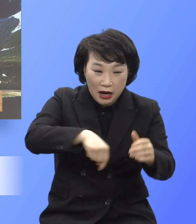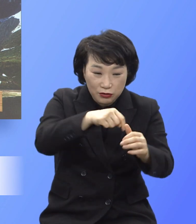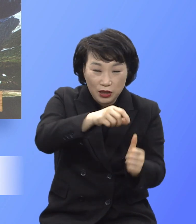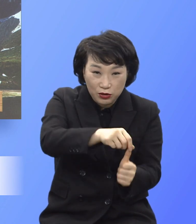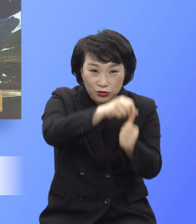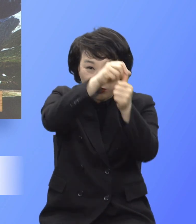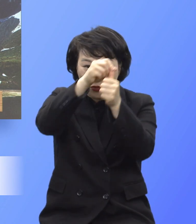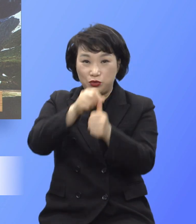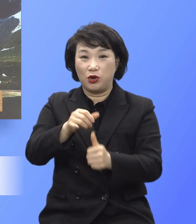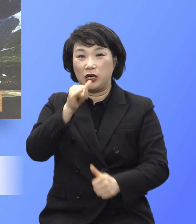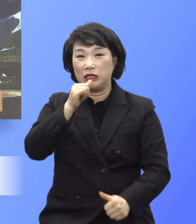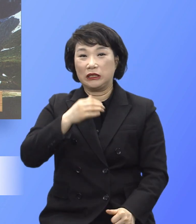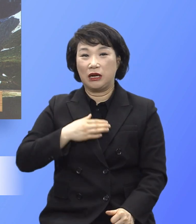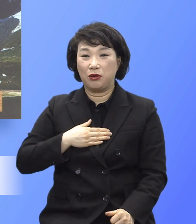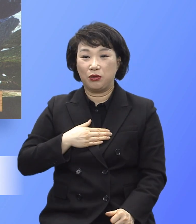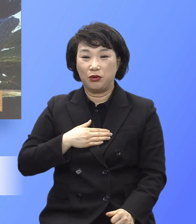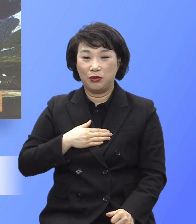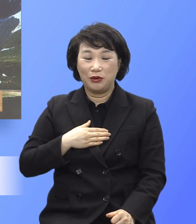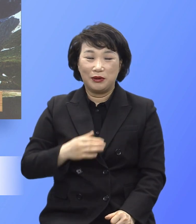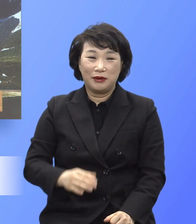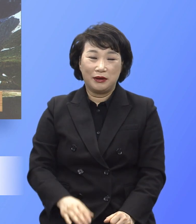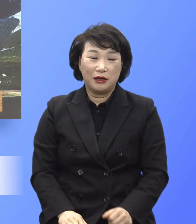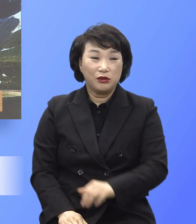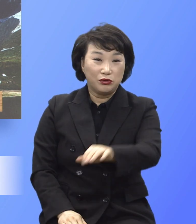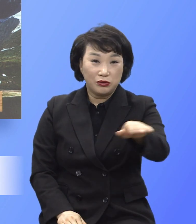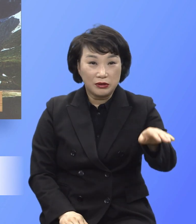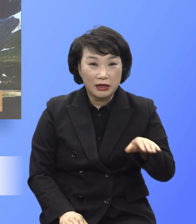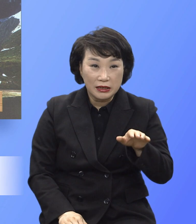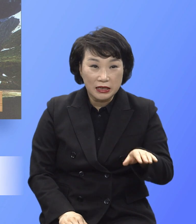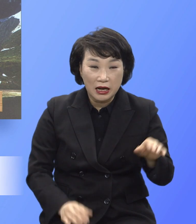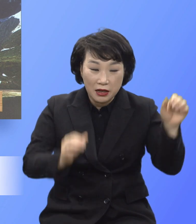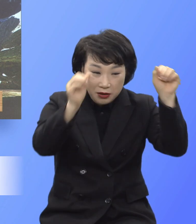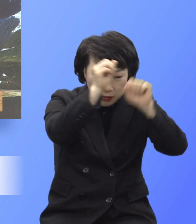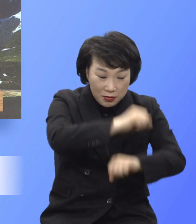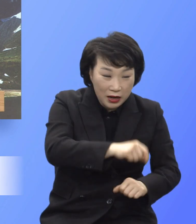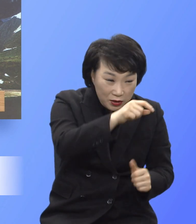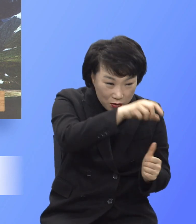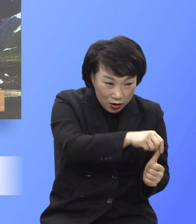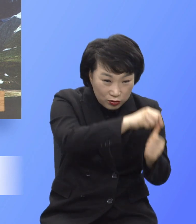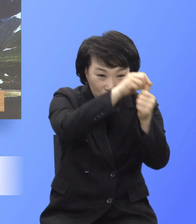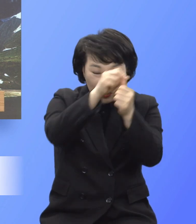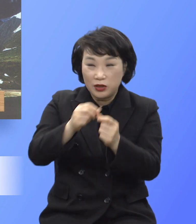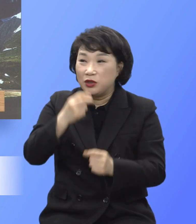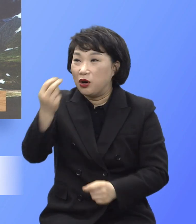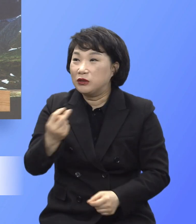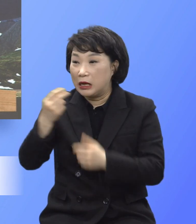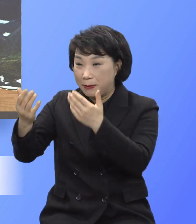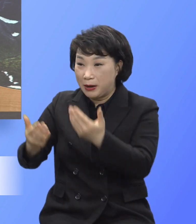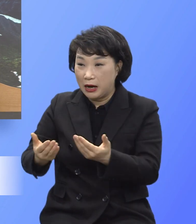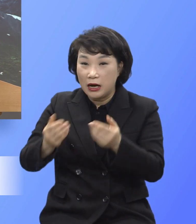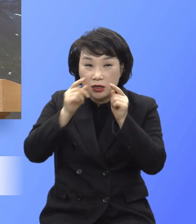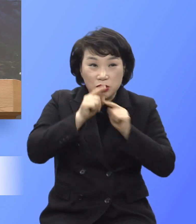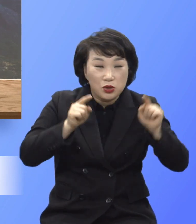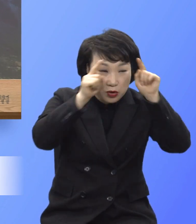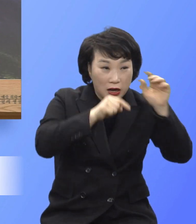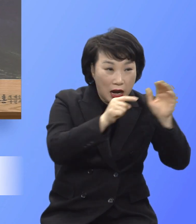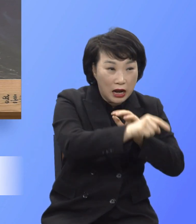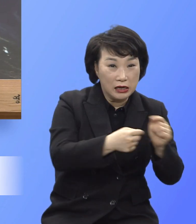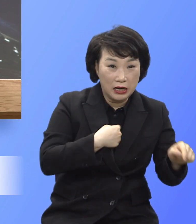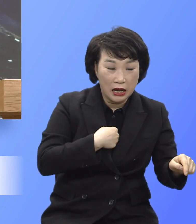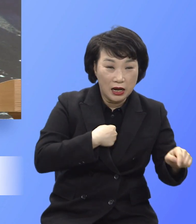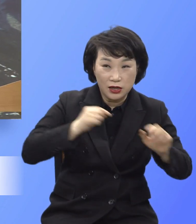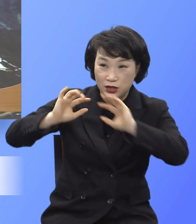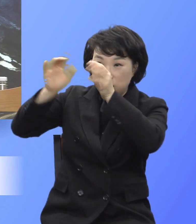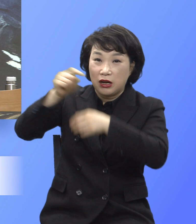것입니다. 우리가 멸망에서 영생이라고 하는 구원, 지옥에서 천국이라고 하는